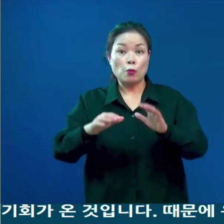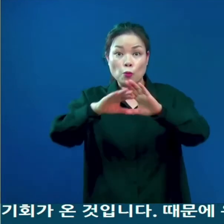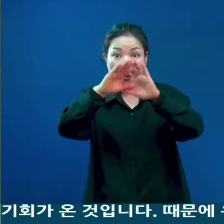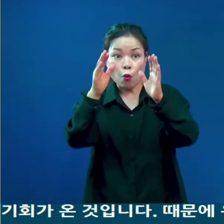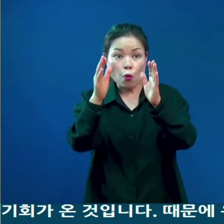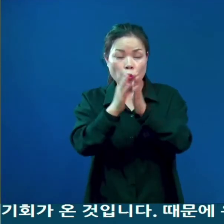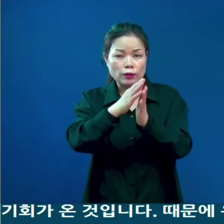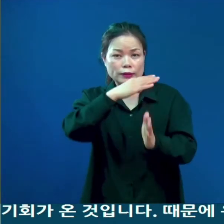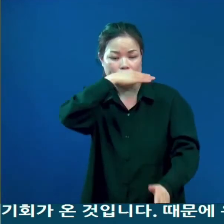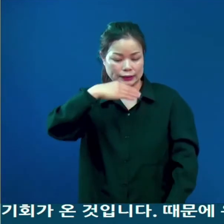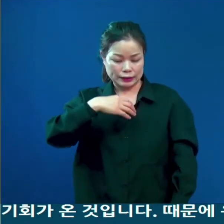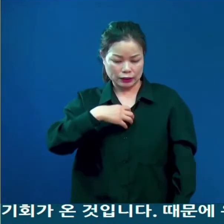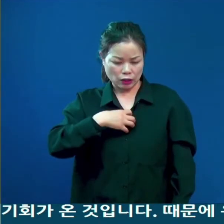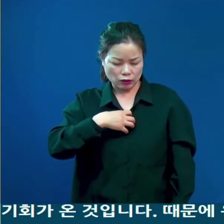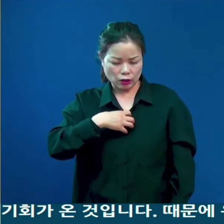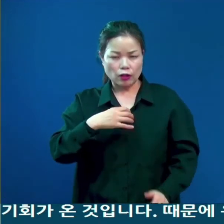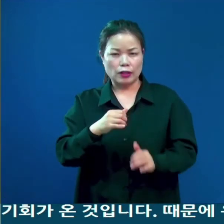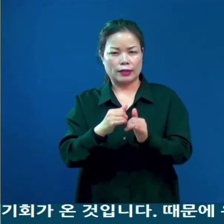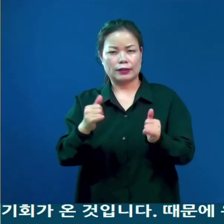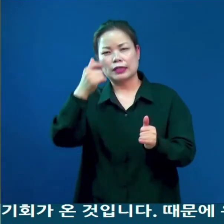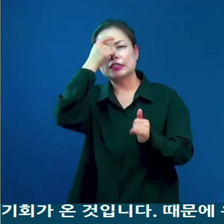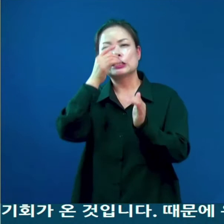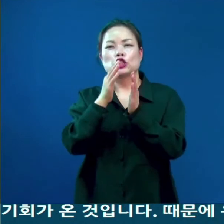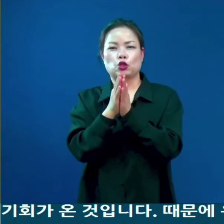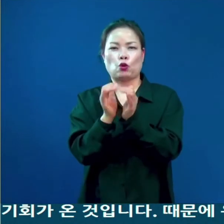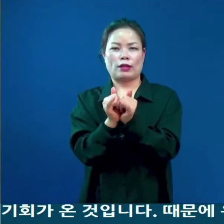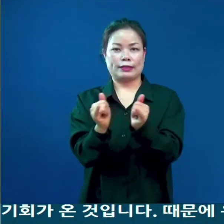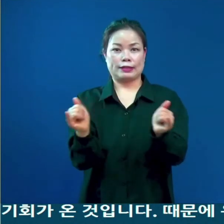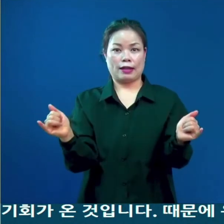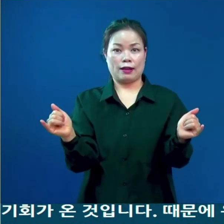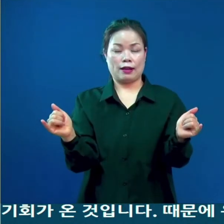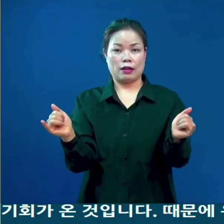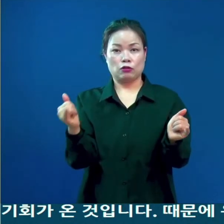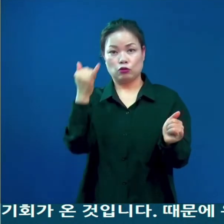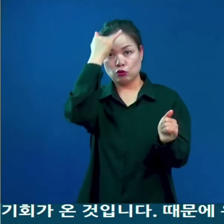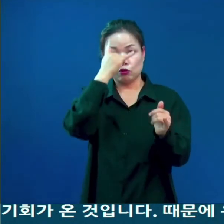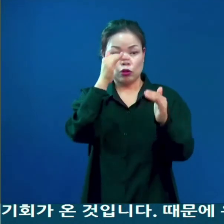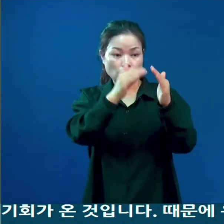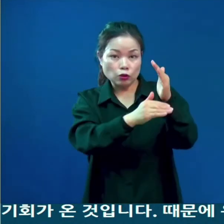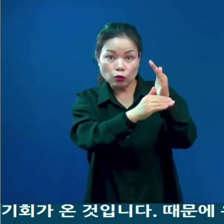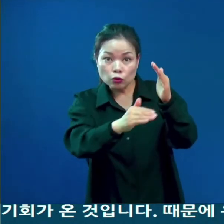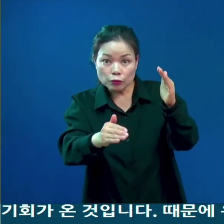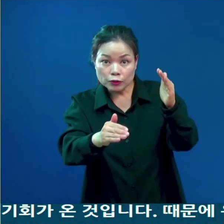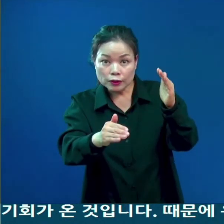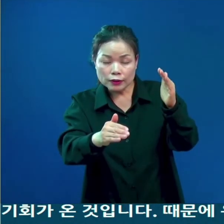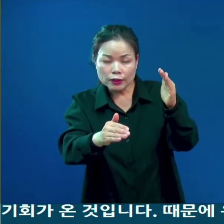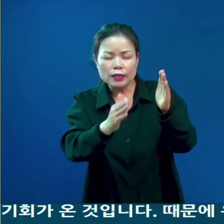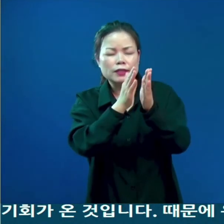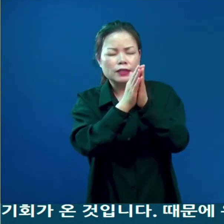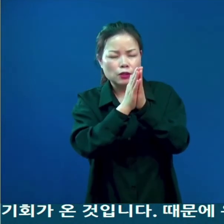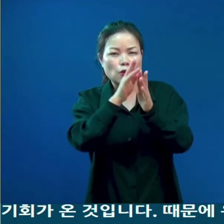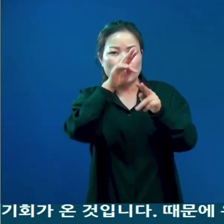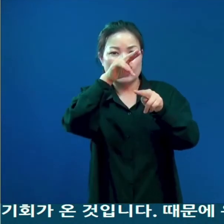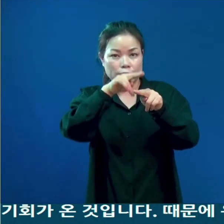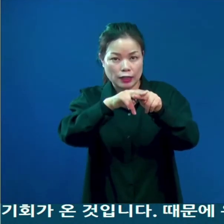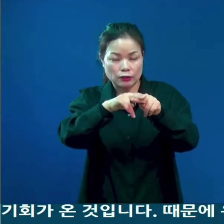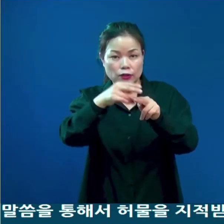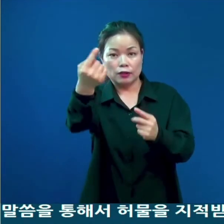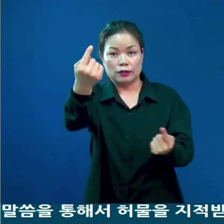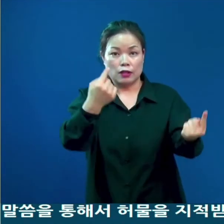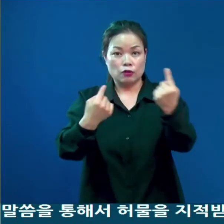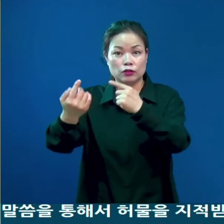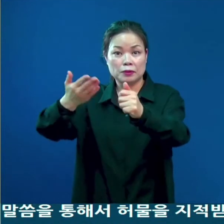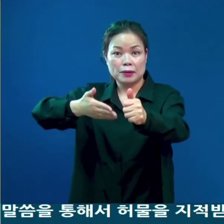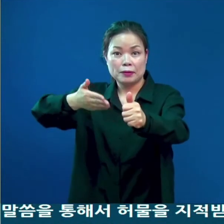모든 경건한 자들은 기도하는 자들이라 했습니다. 우리 충현의 성도님들, 기도의 자리로